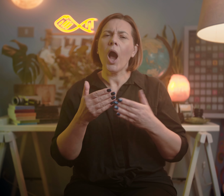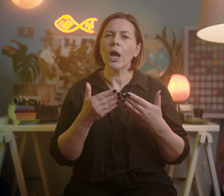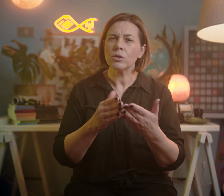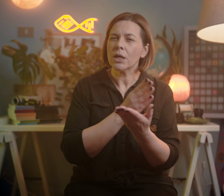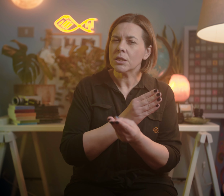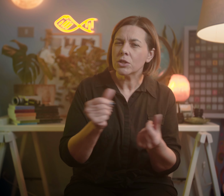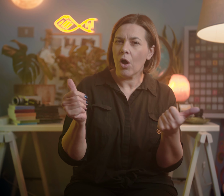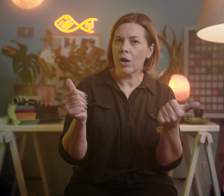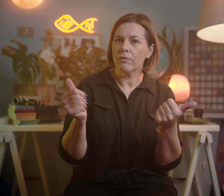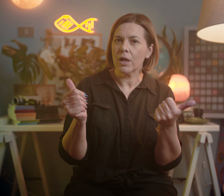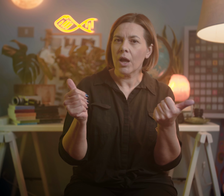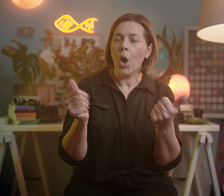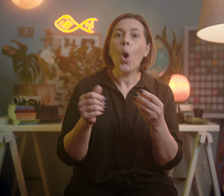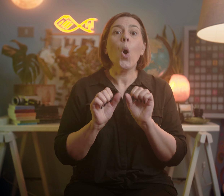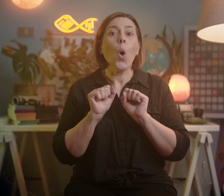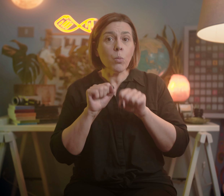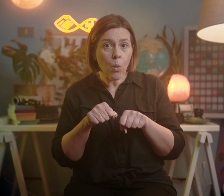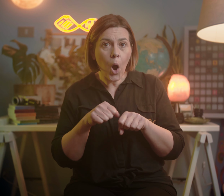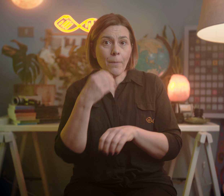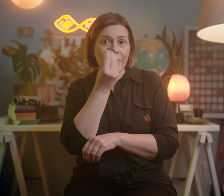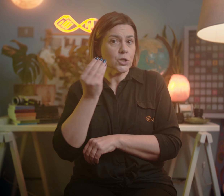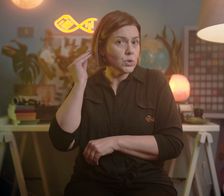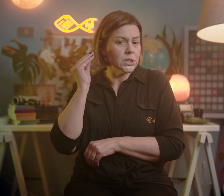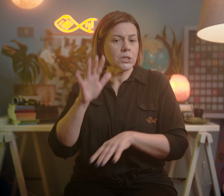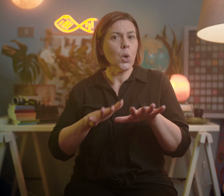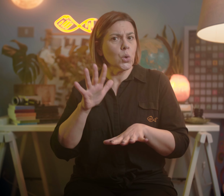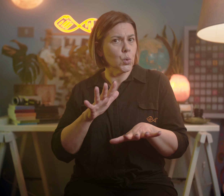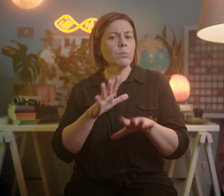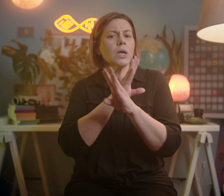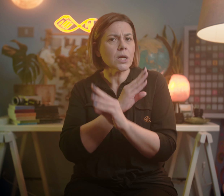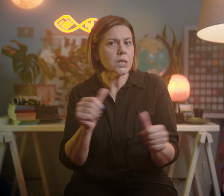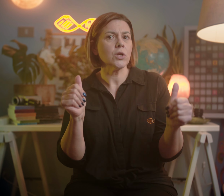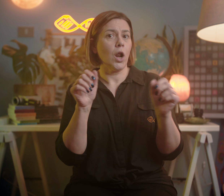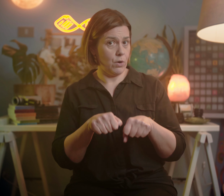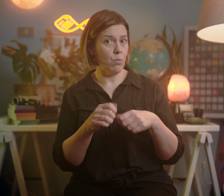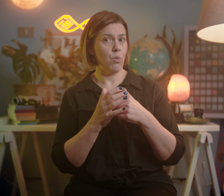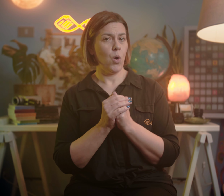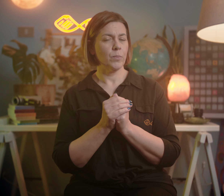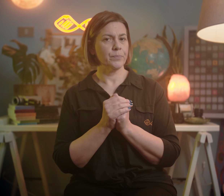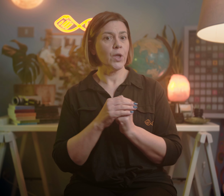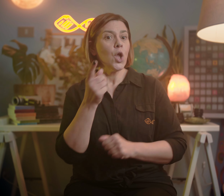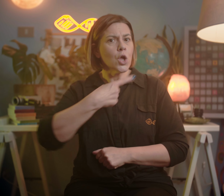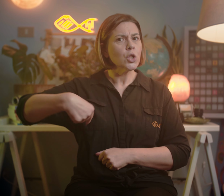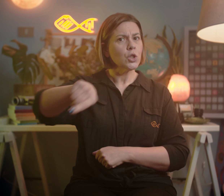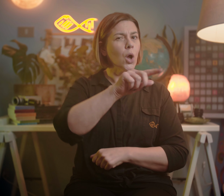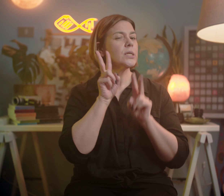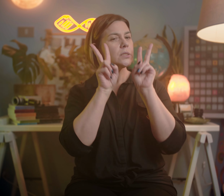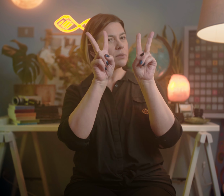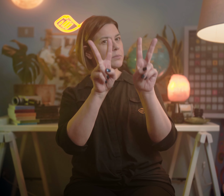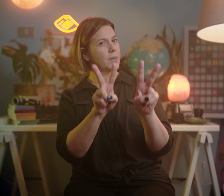conosciamo per superare pregiudizi e incomprensioni. Prima di tutto, come spettatori, proviamo ad